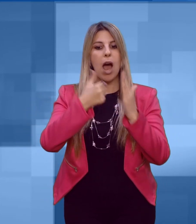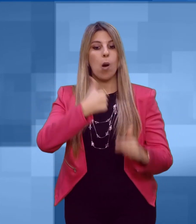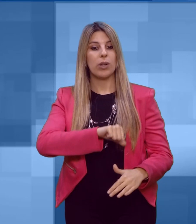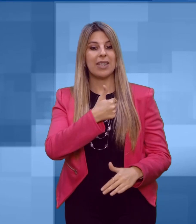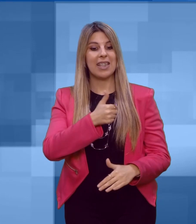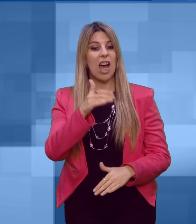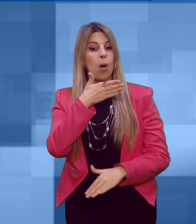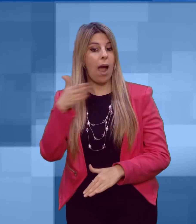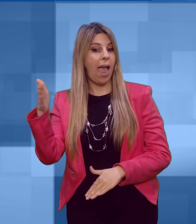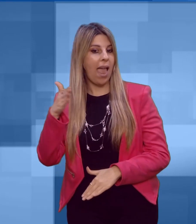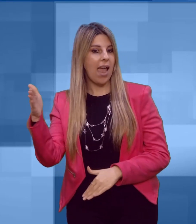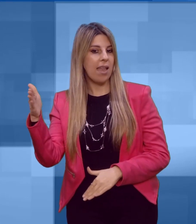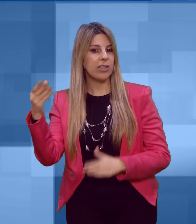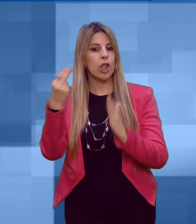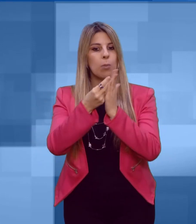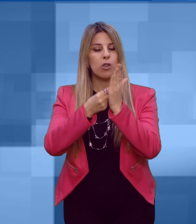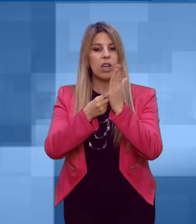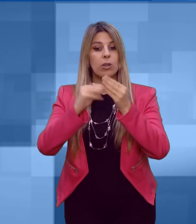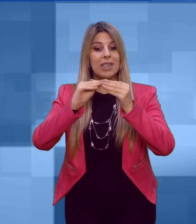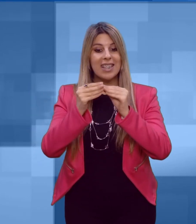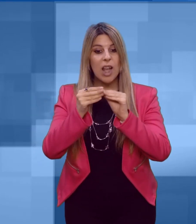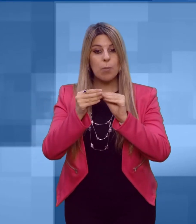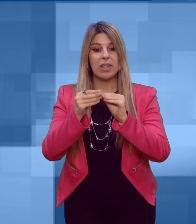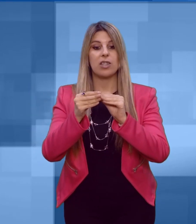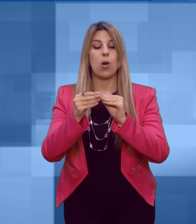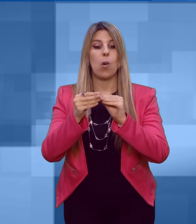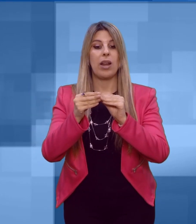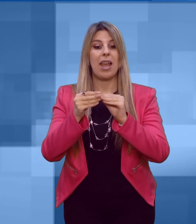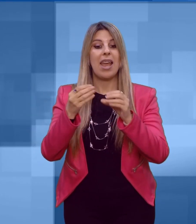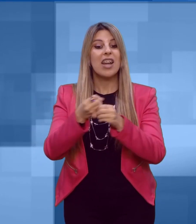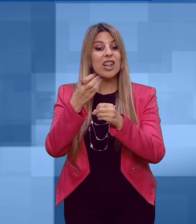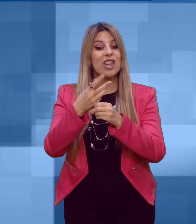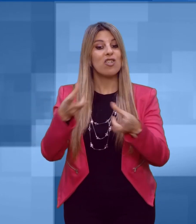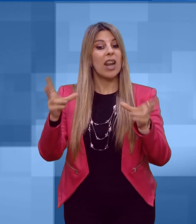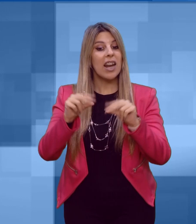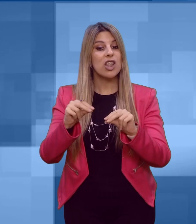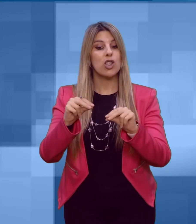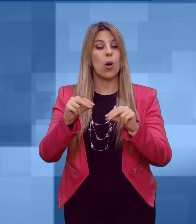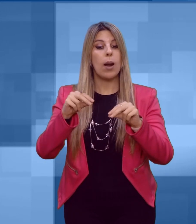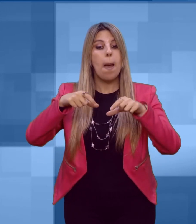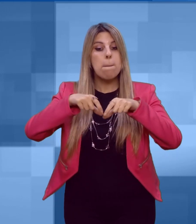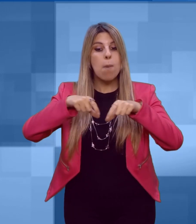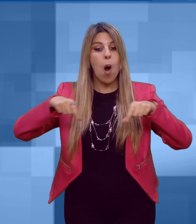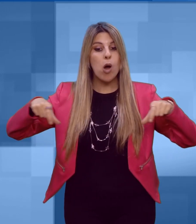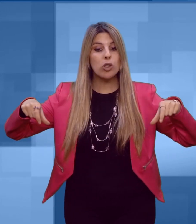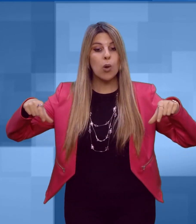programma Oristano Est, il progetto di sistemazione e rigenerazione del bordo urbano orientale e meridionale della